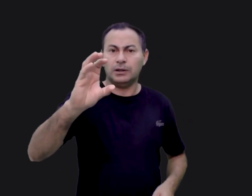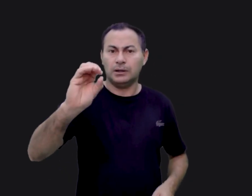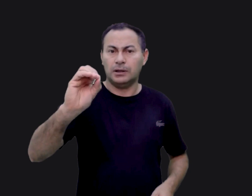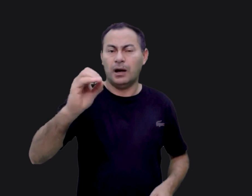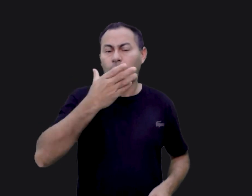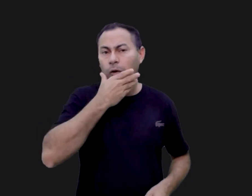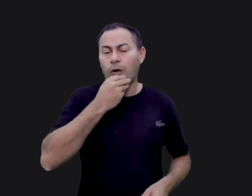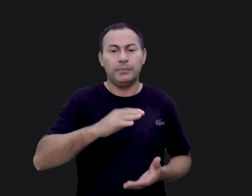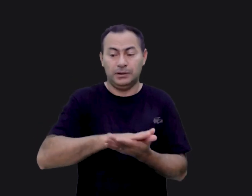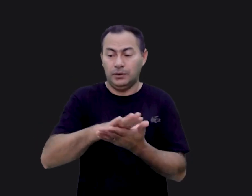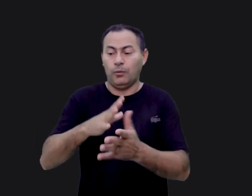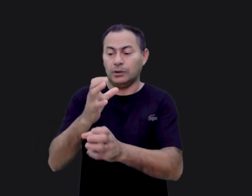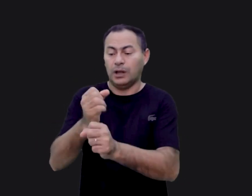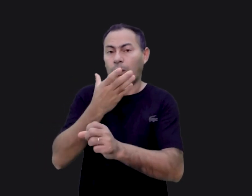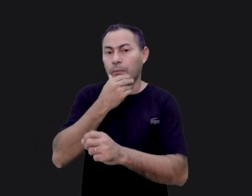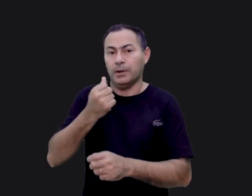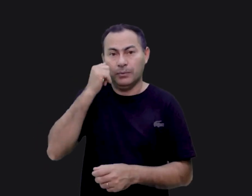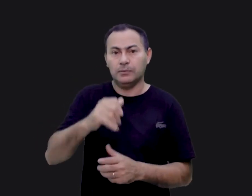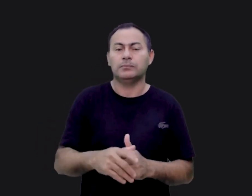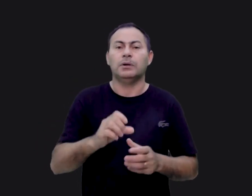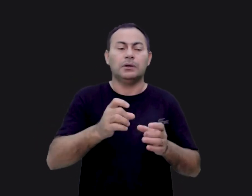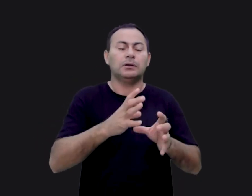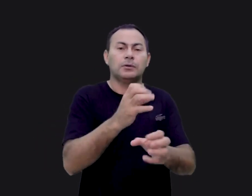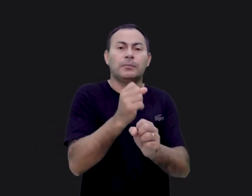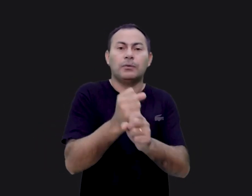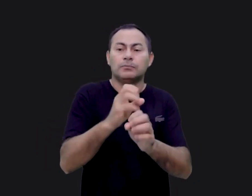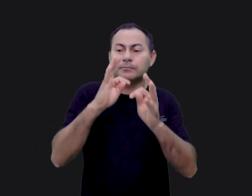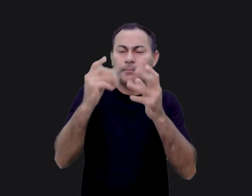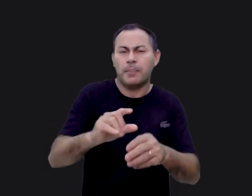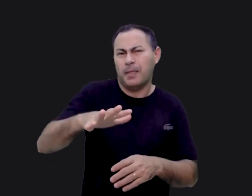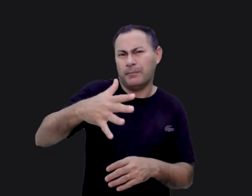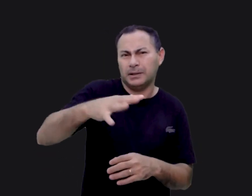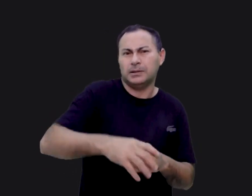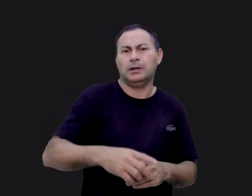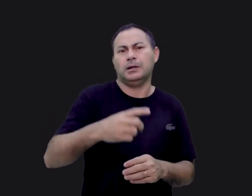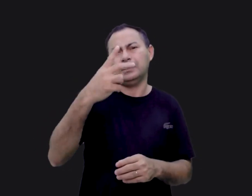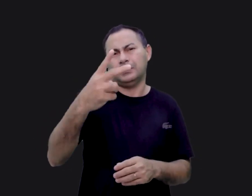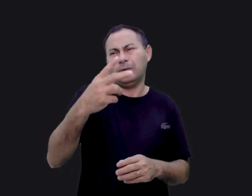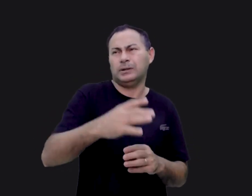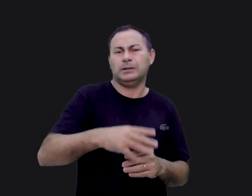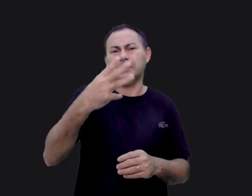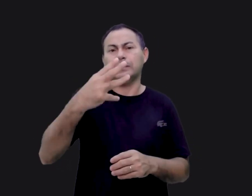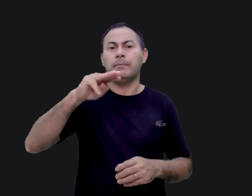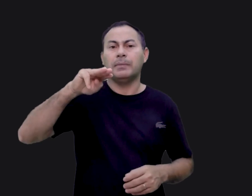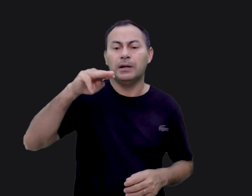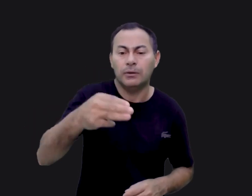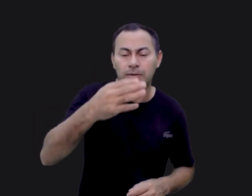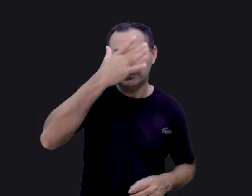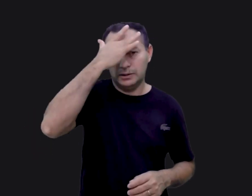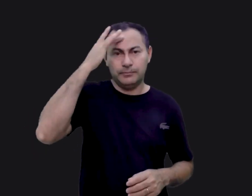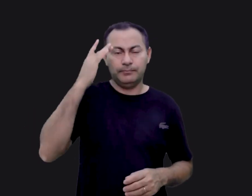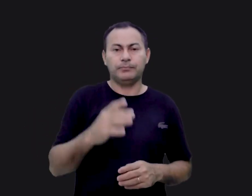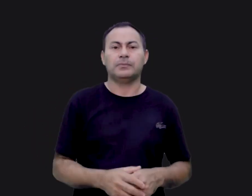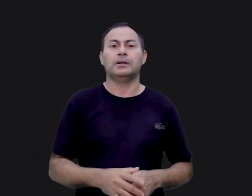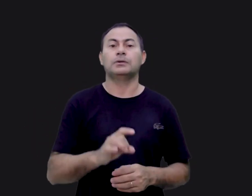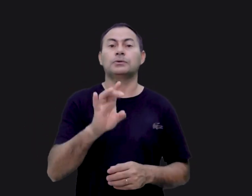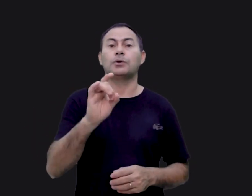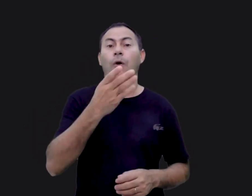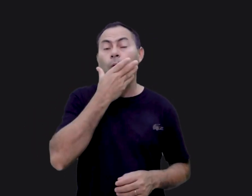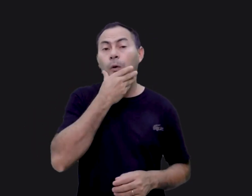626.550 homens, sem contar as mulheres e crianças, o que somaria um total de mais ou menos 2 ou 3 milhões de pessoas. Apenas os